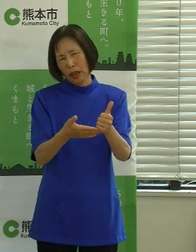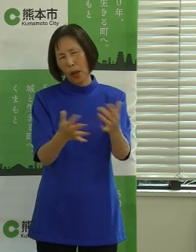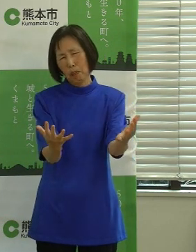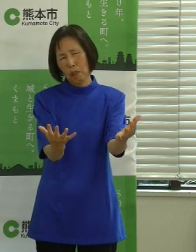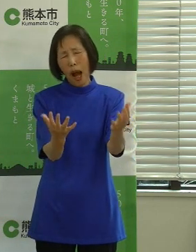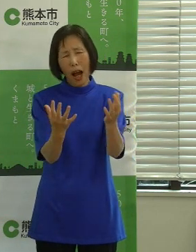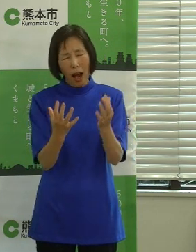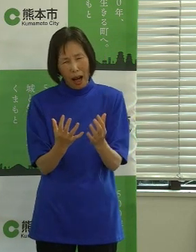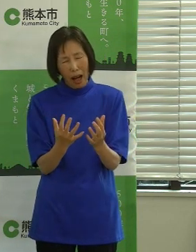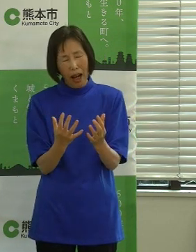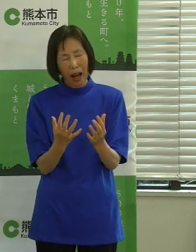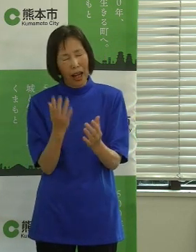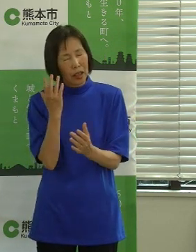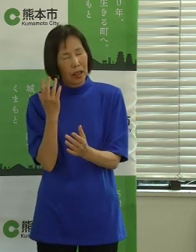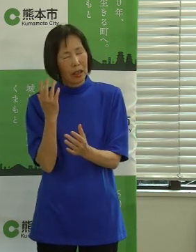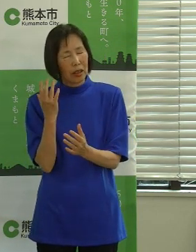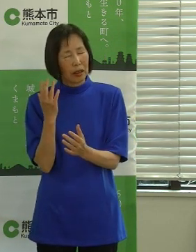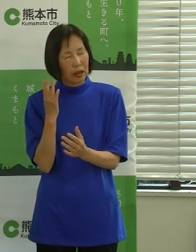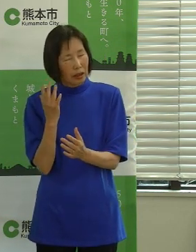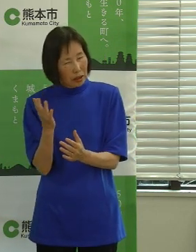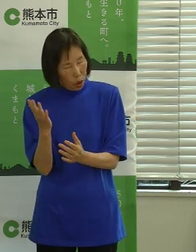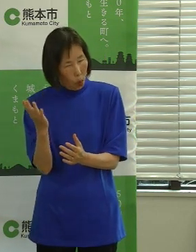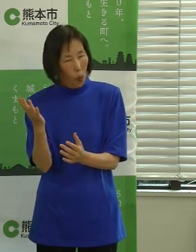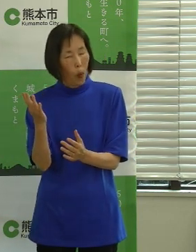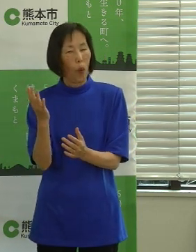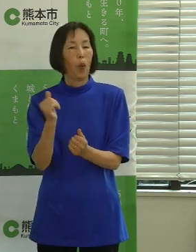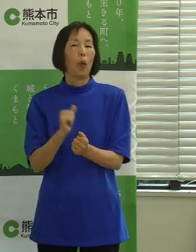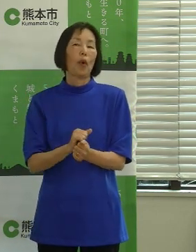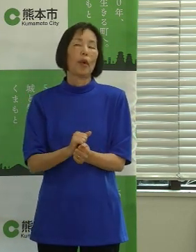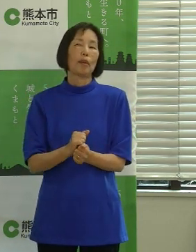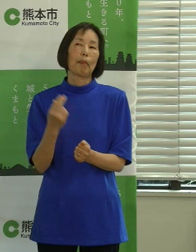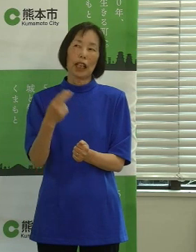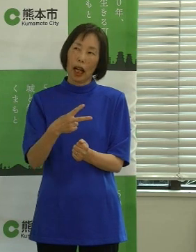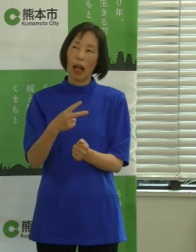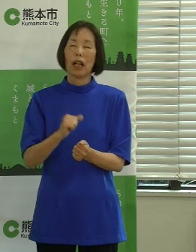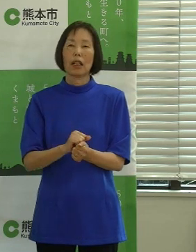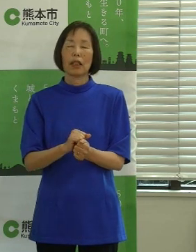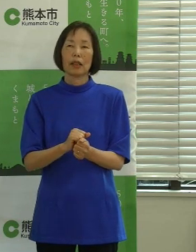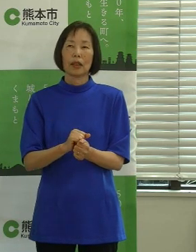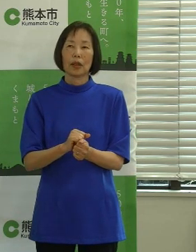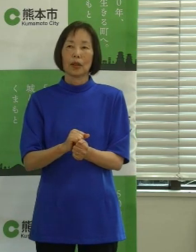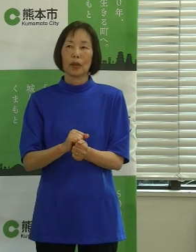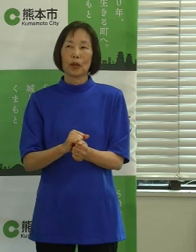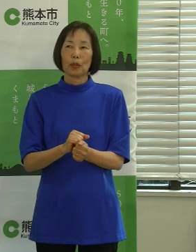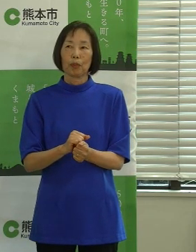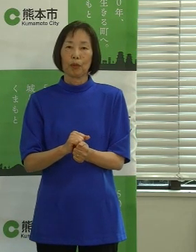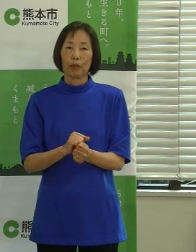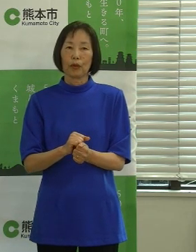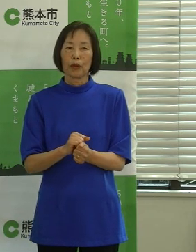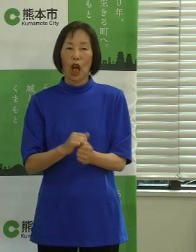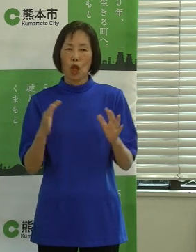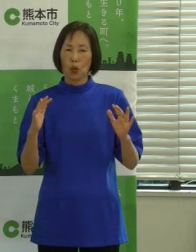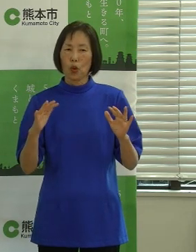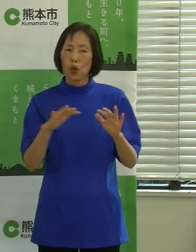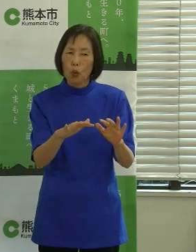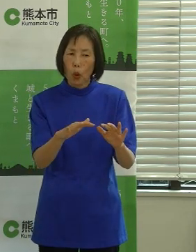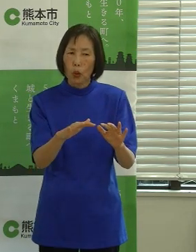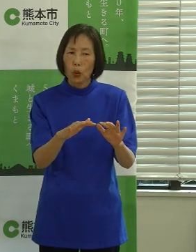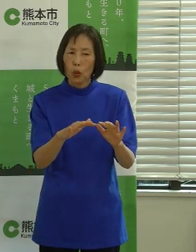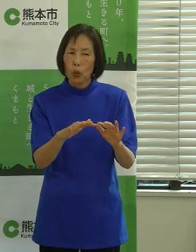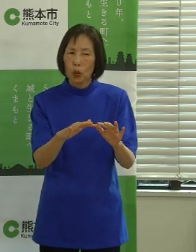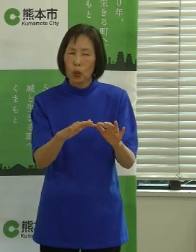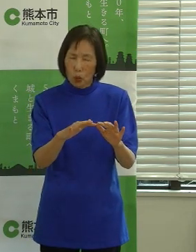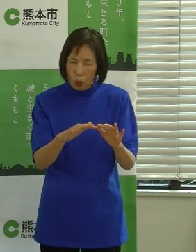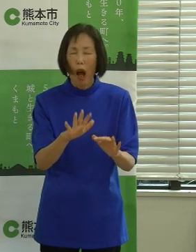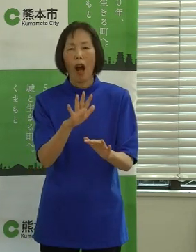く見えられるということ、それから、どうしてもその、注目度も高いということ